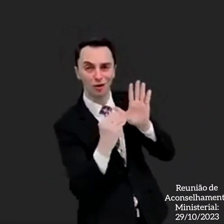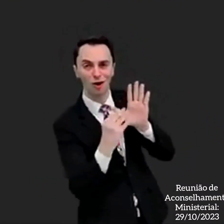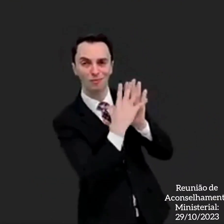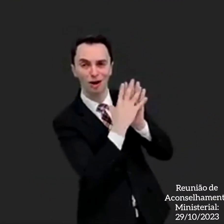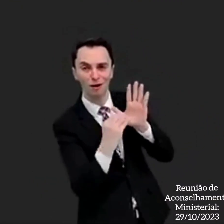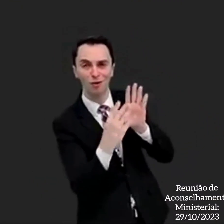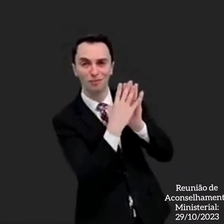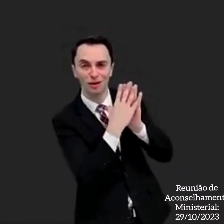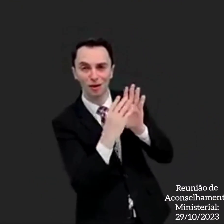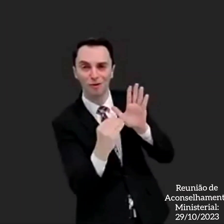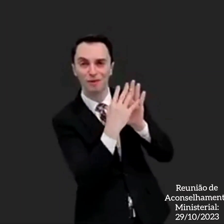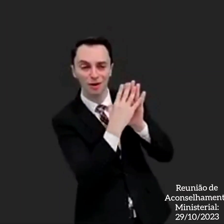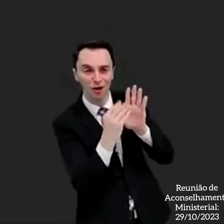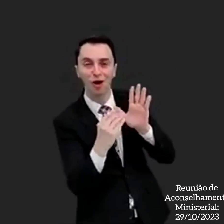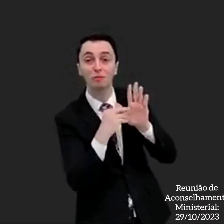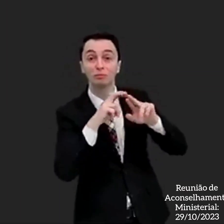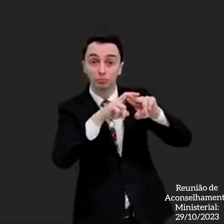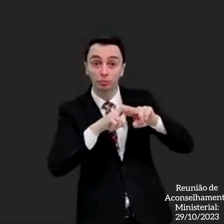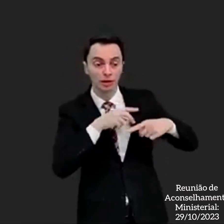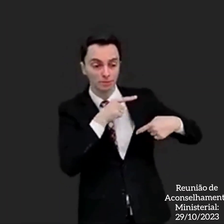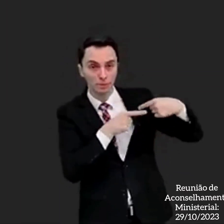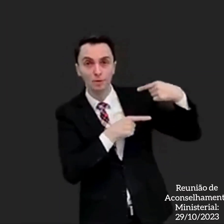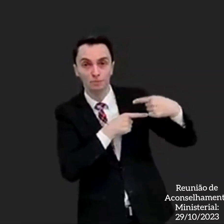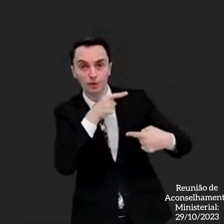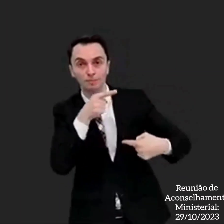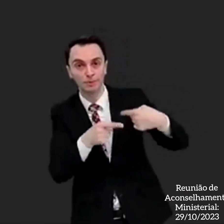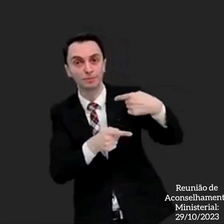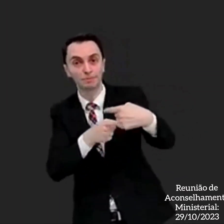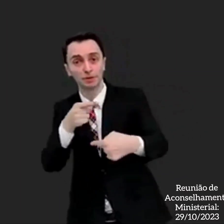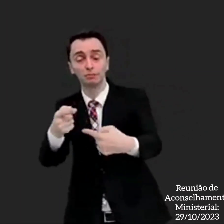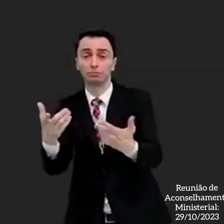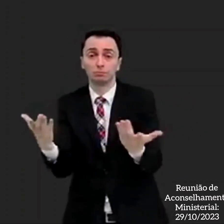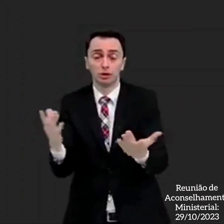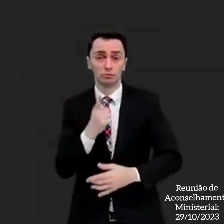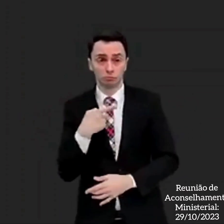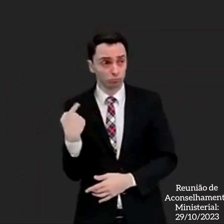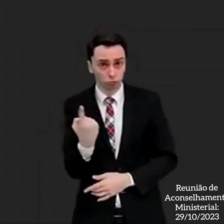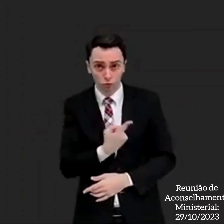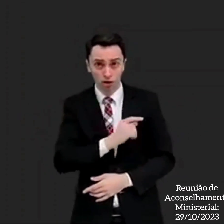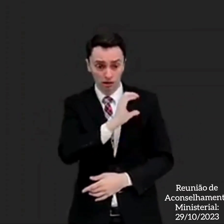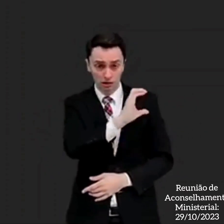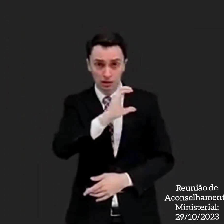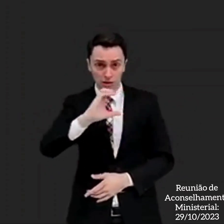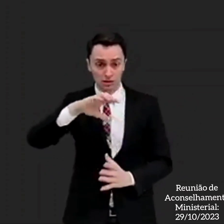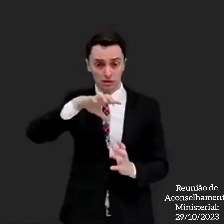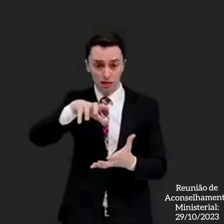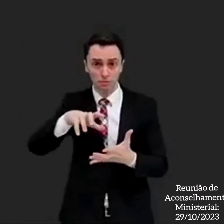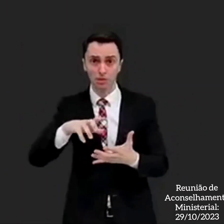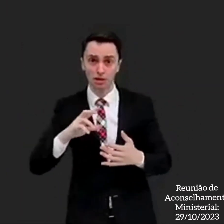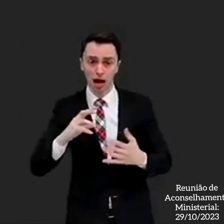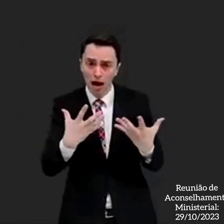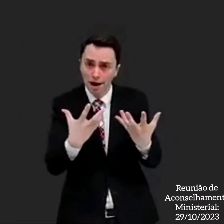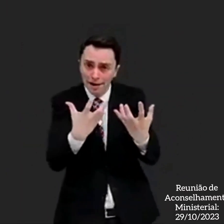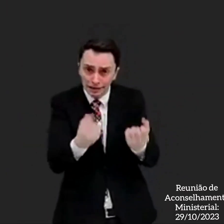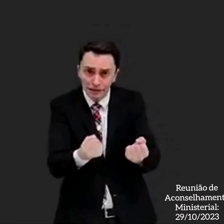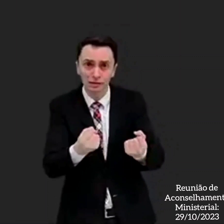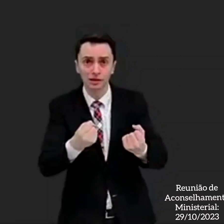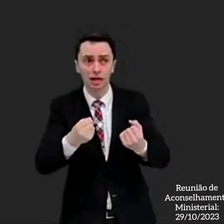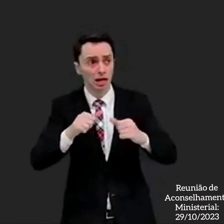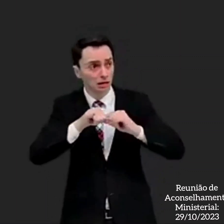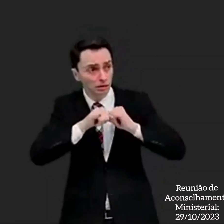genuína fé, e exatamente isso reconhecemos, ensinamos e professamos.